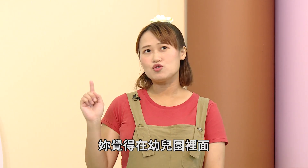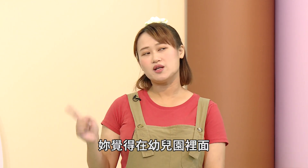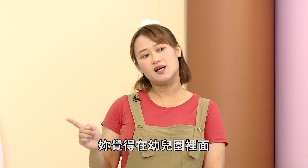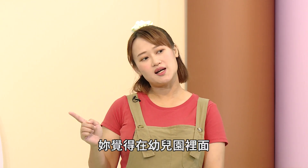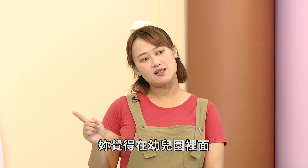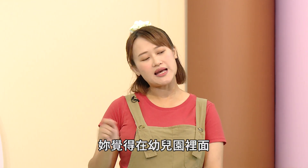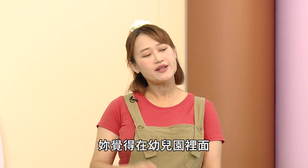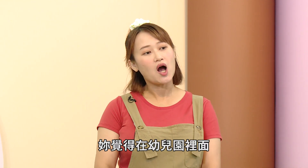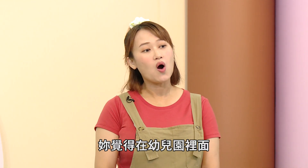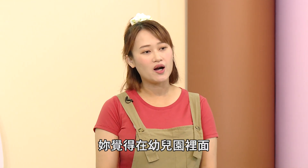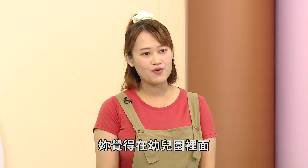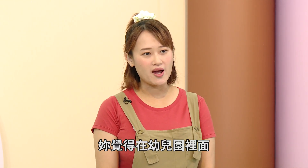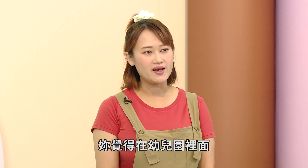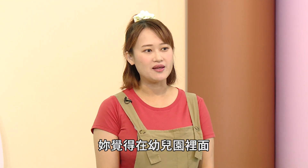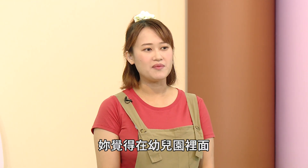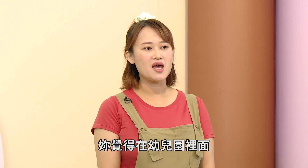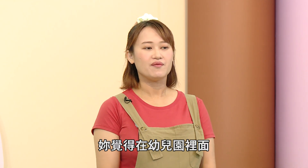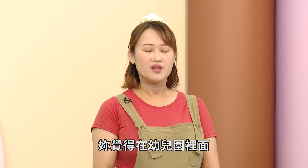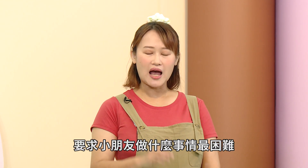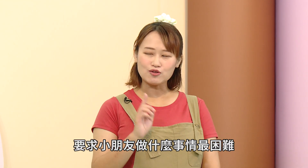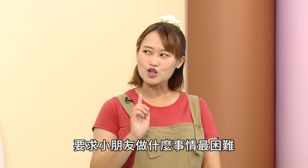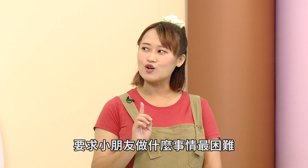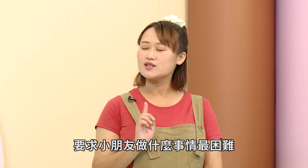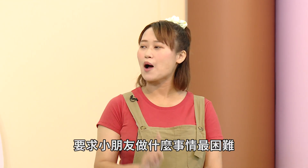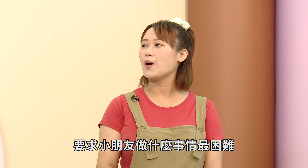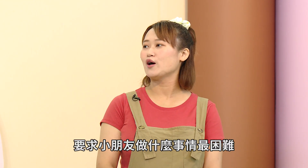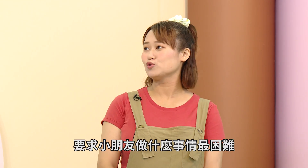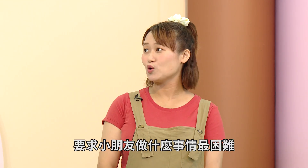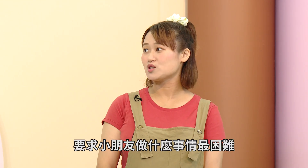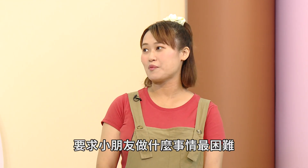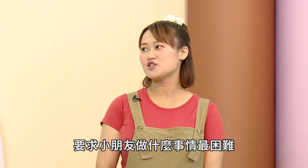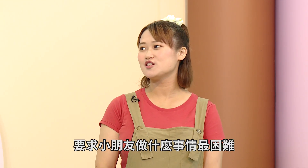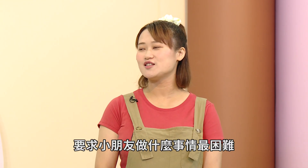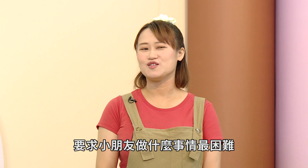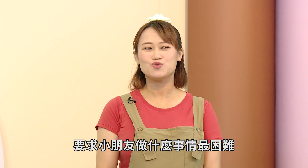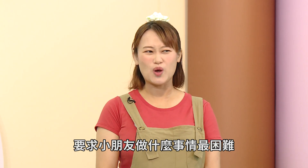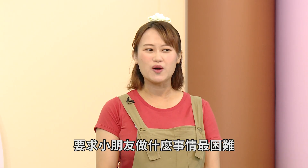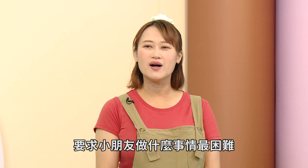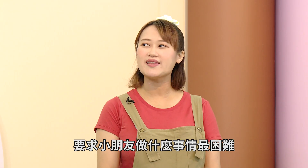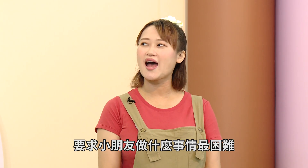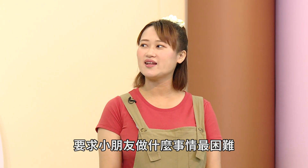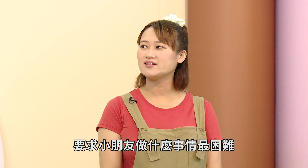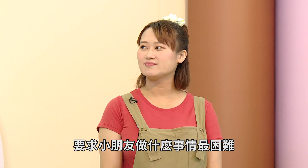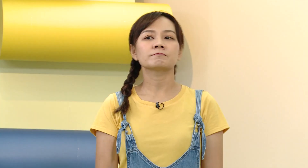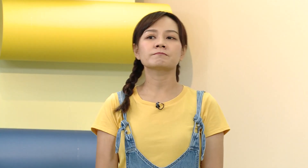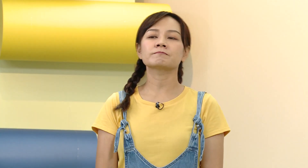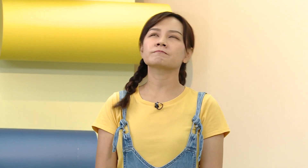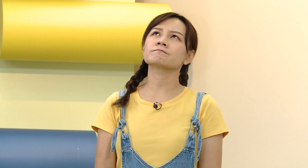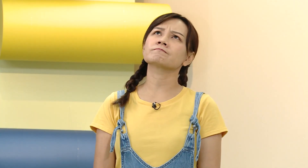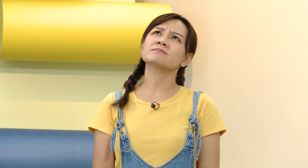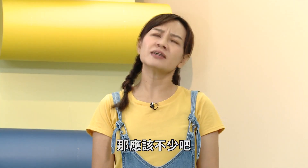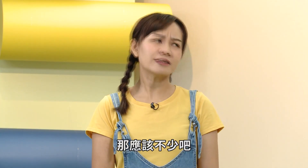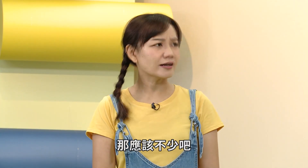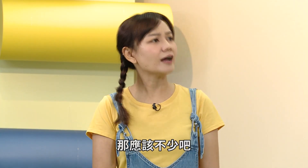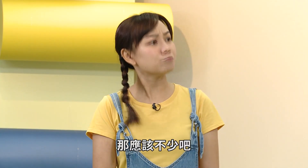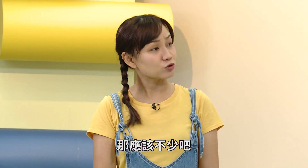得在幼儿园里面要求小朋友做什么事情最困难？ 那应该不少